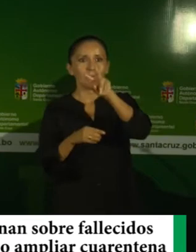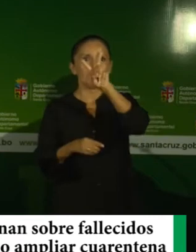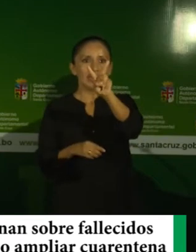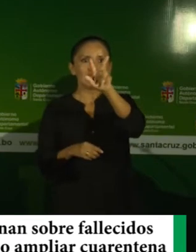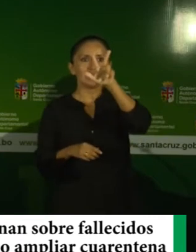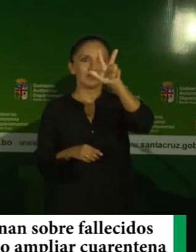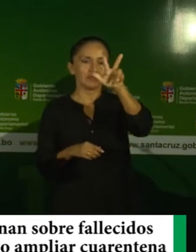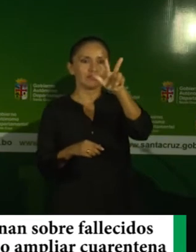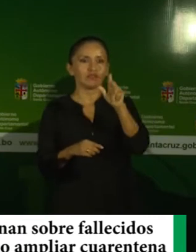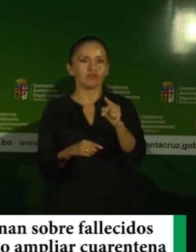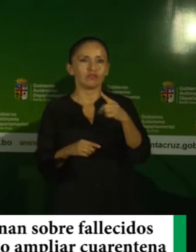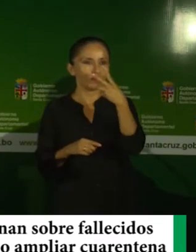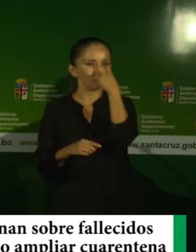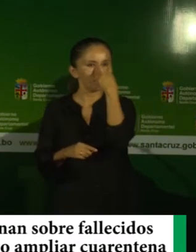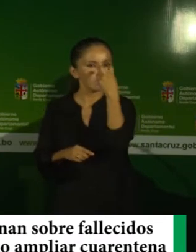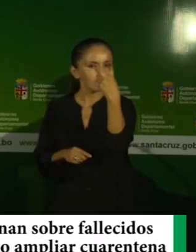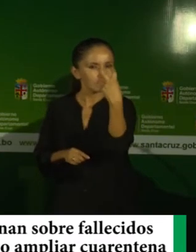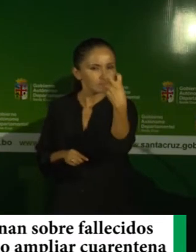23 sospechosos,